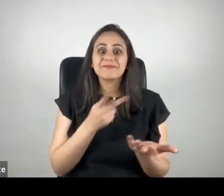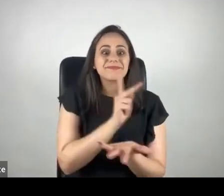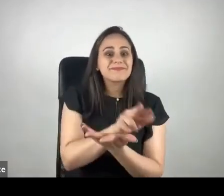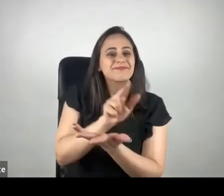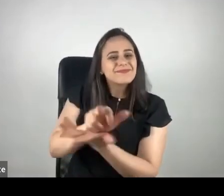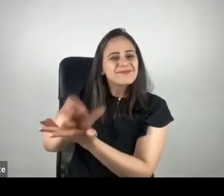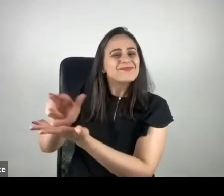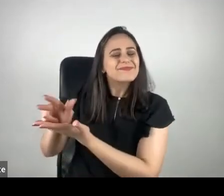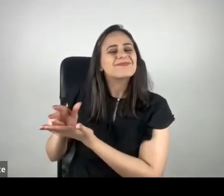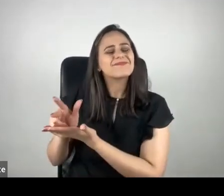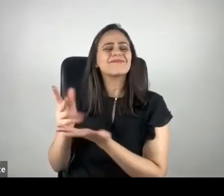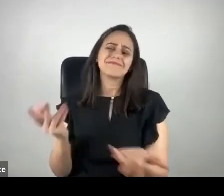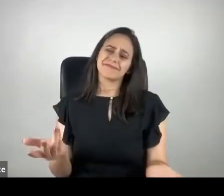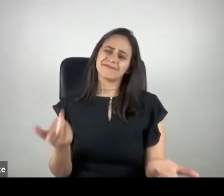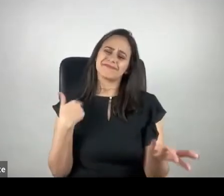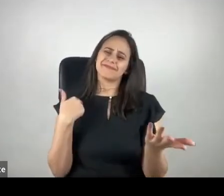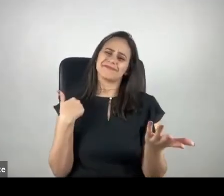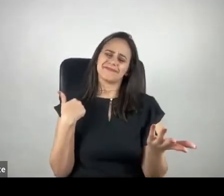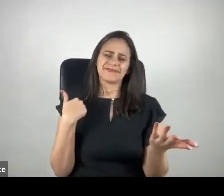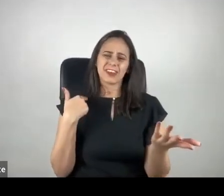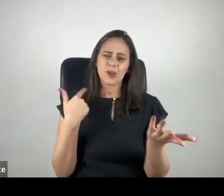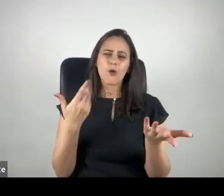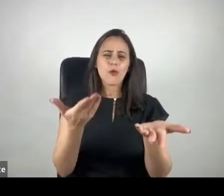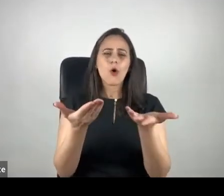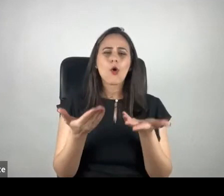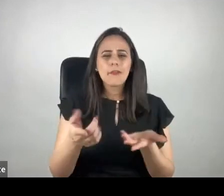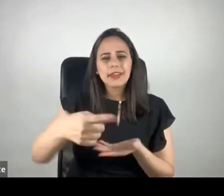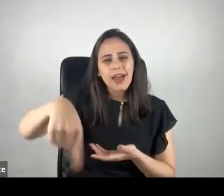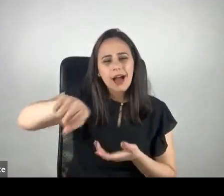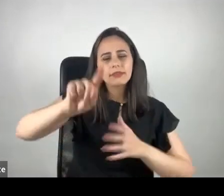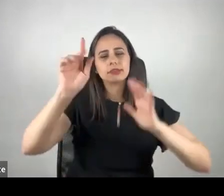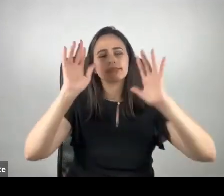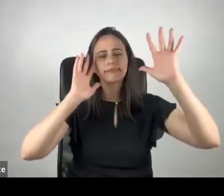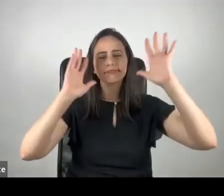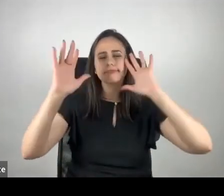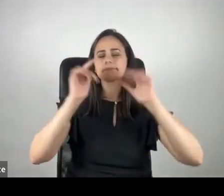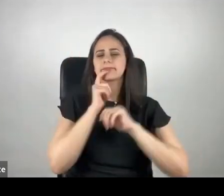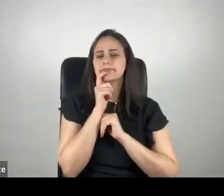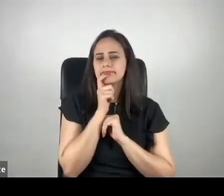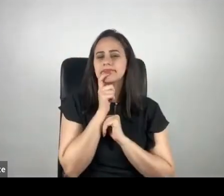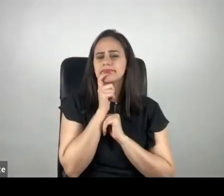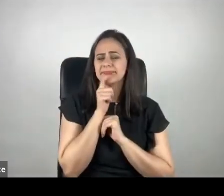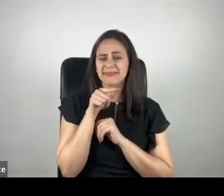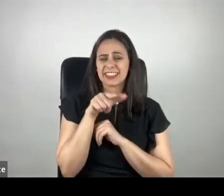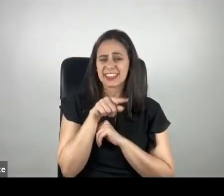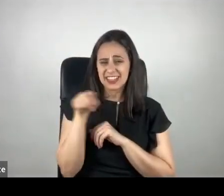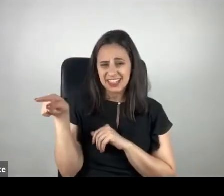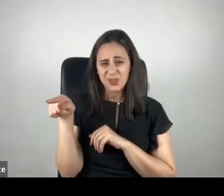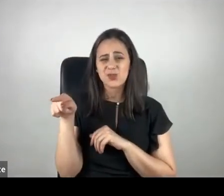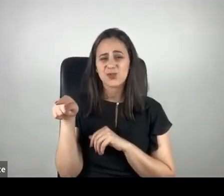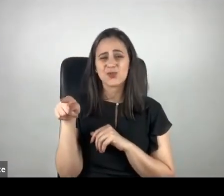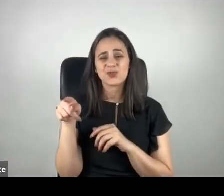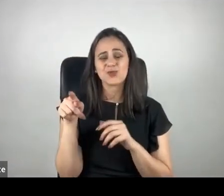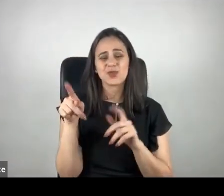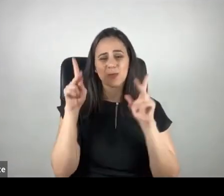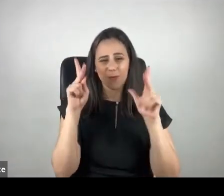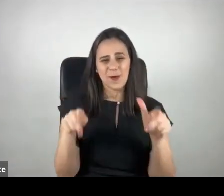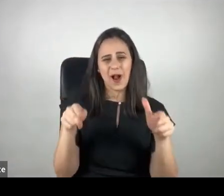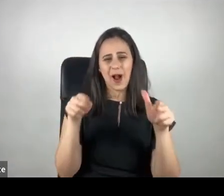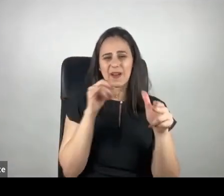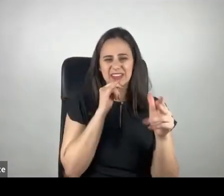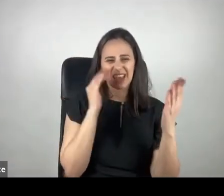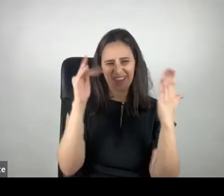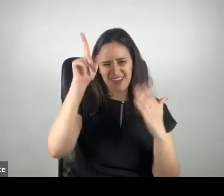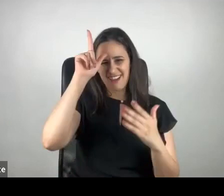Aí eu te convido a pensar. É isso que está acontecendo com as pessoas surdas no Brasil.